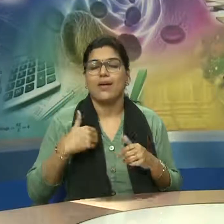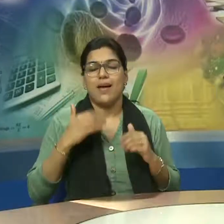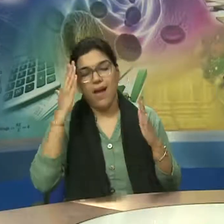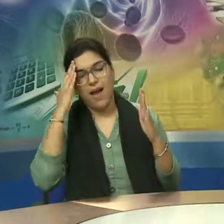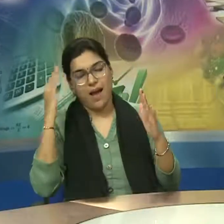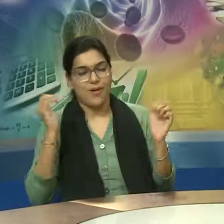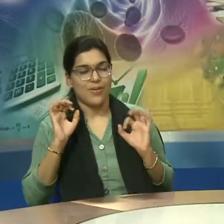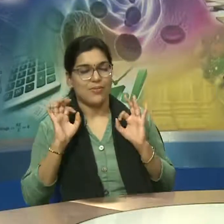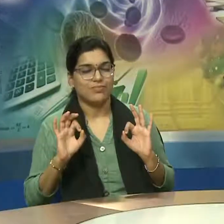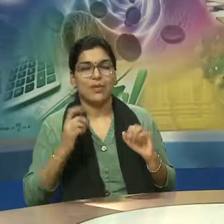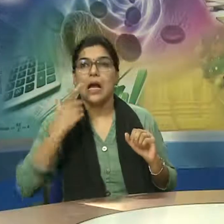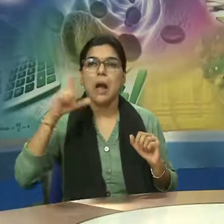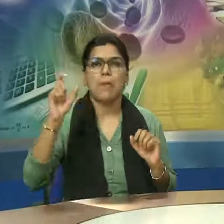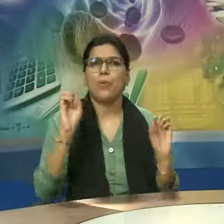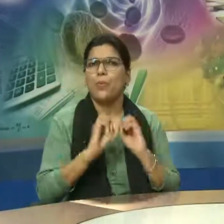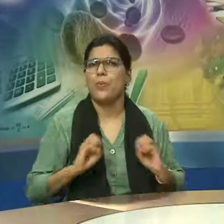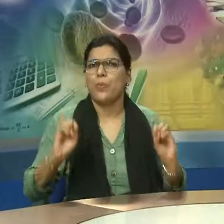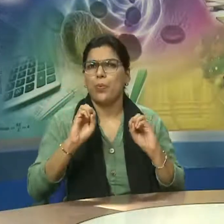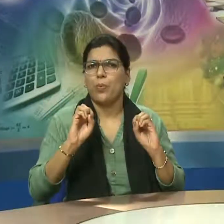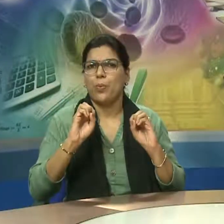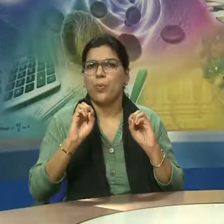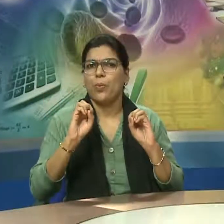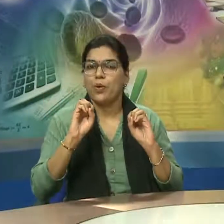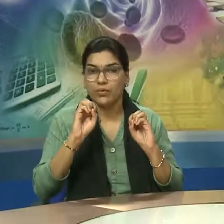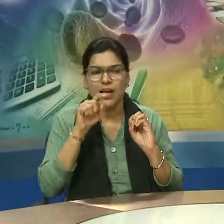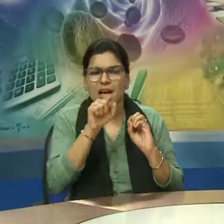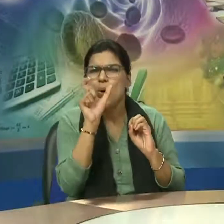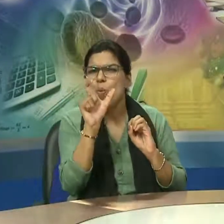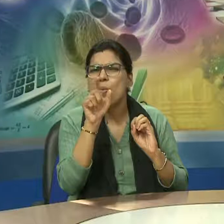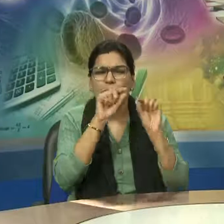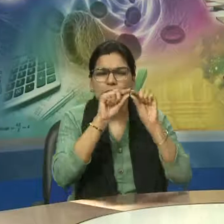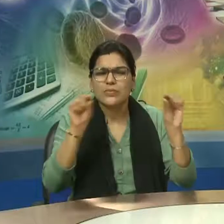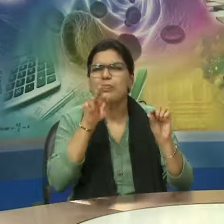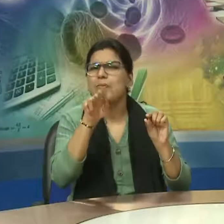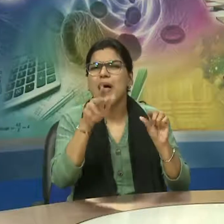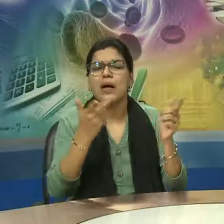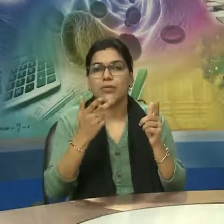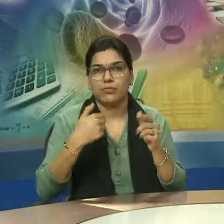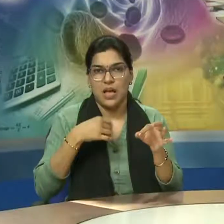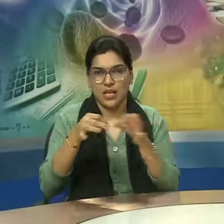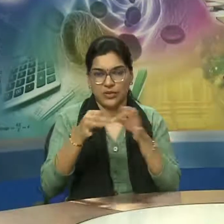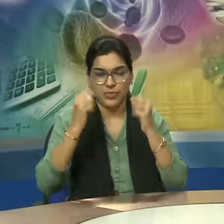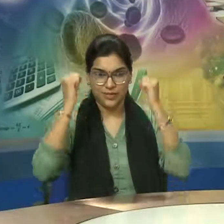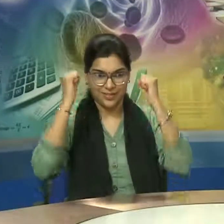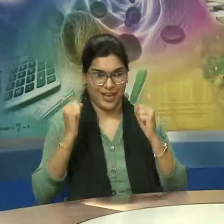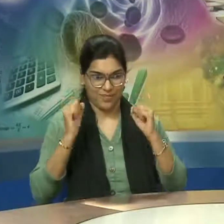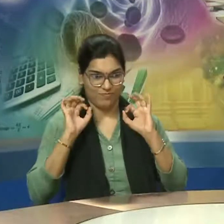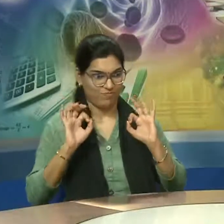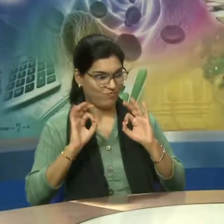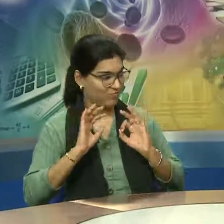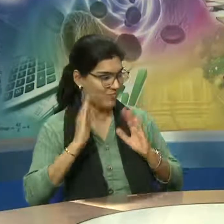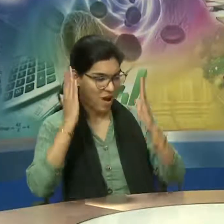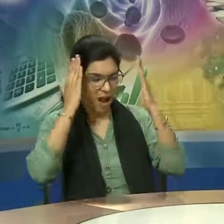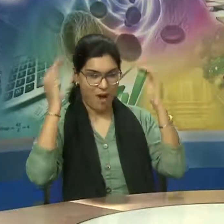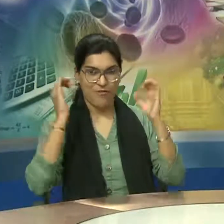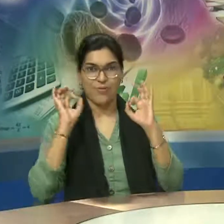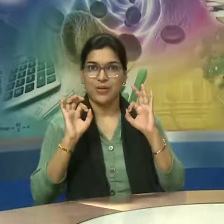hasn't complained of any discomfort. What is the meaning of